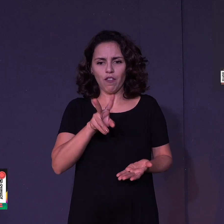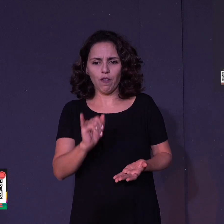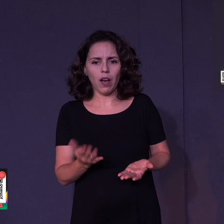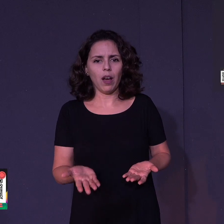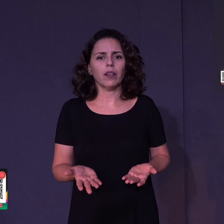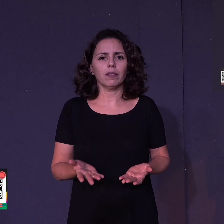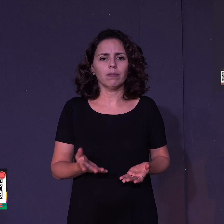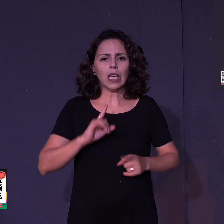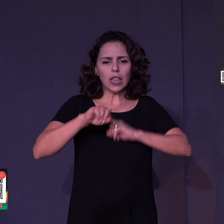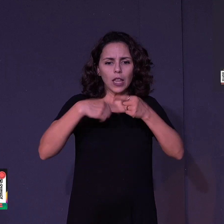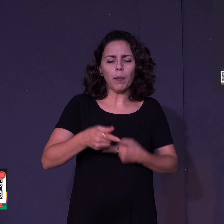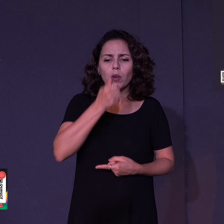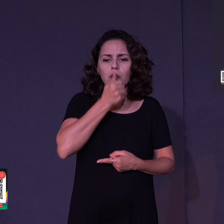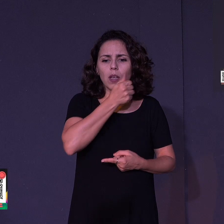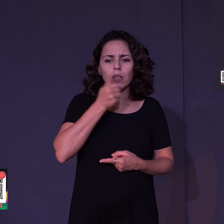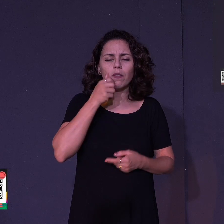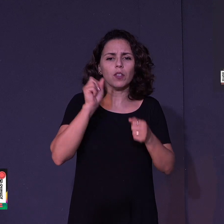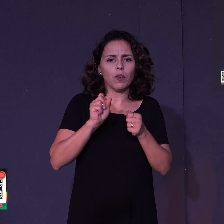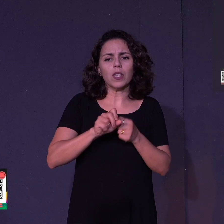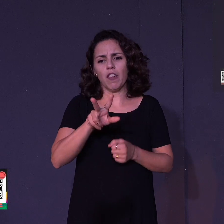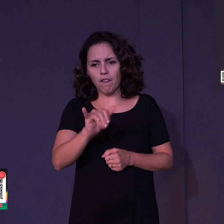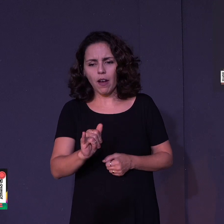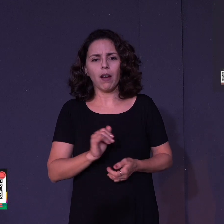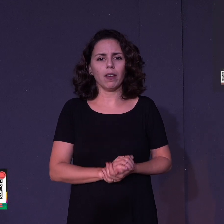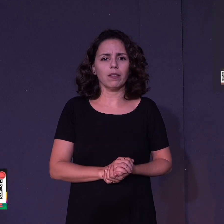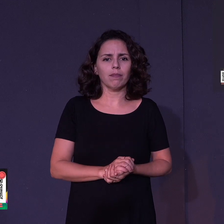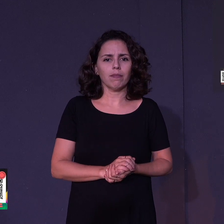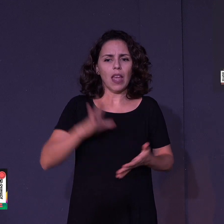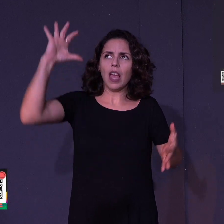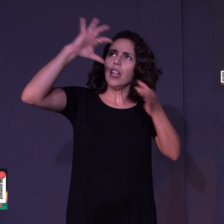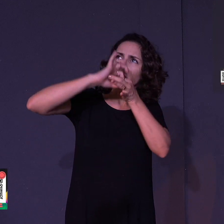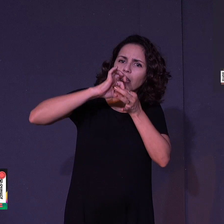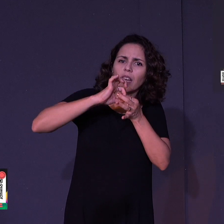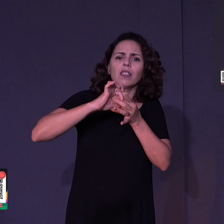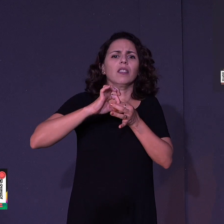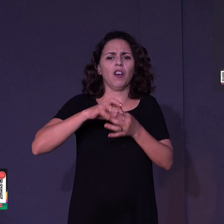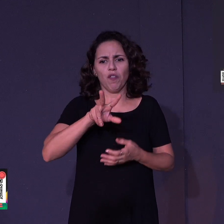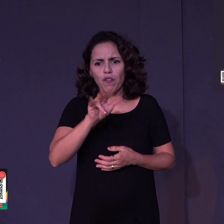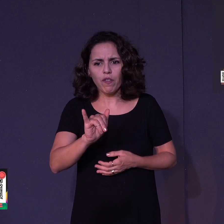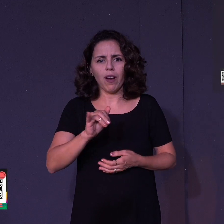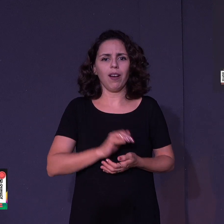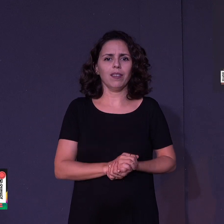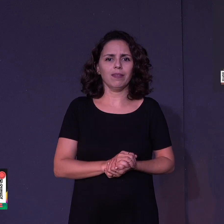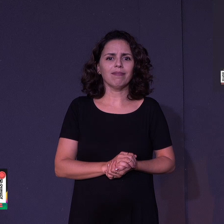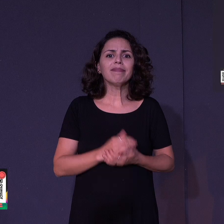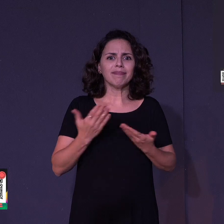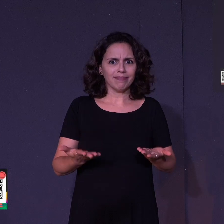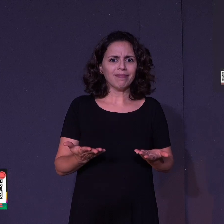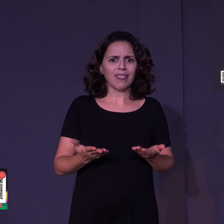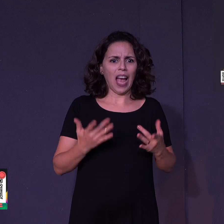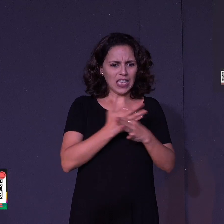da sua paz. Está lá em Ezequiel 34. Miqueias profetizou que o nascimento do Salvador seria em Belém e